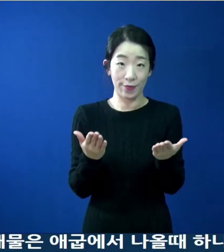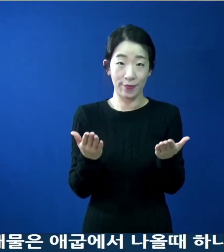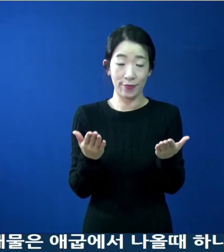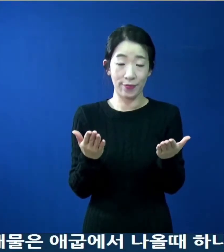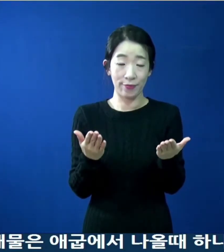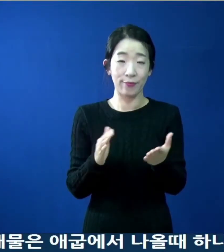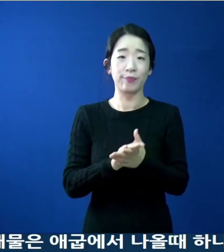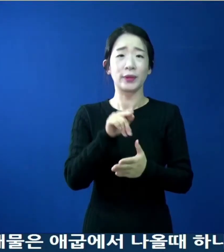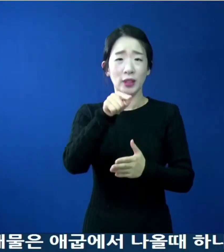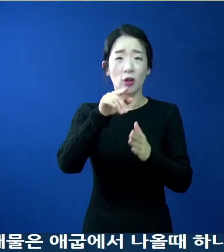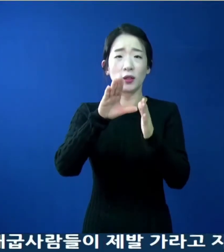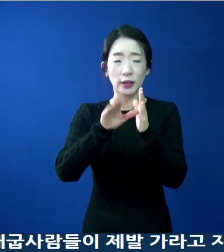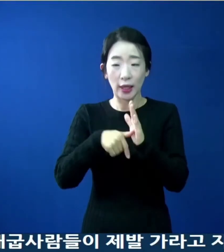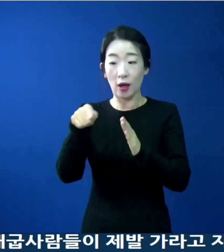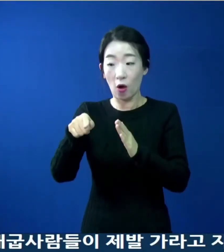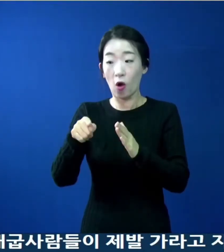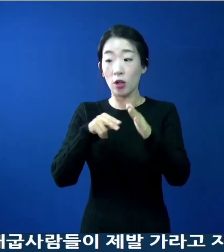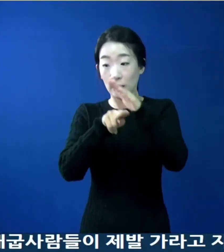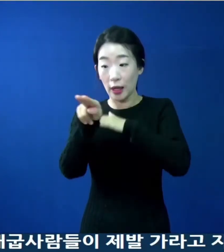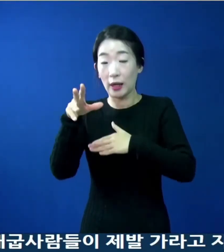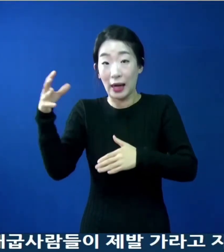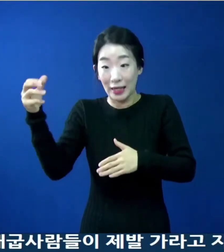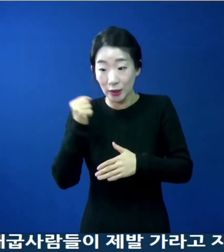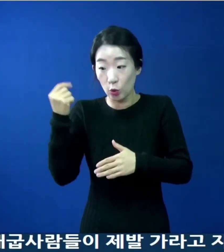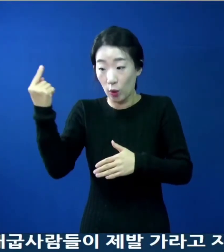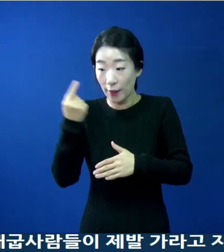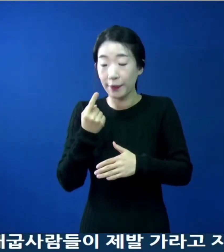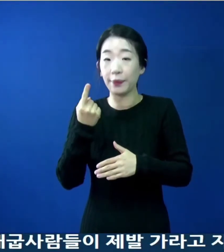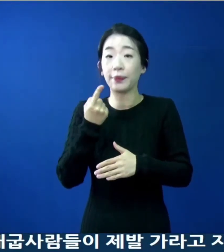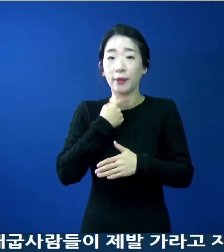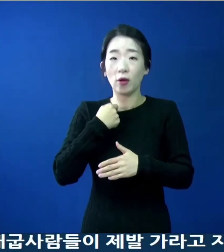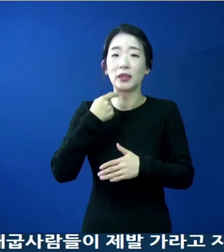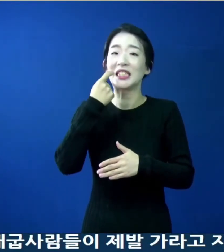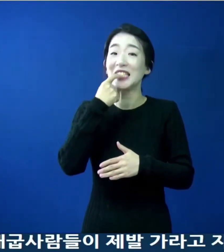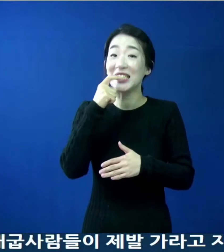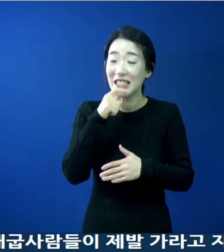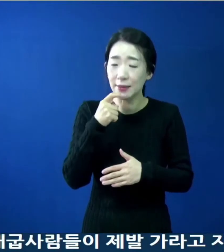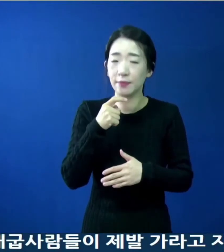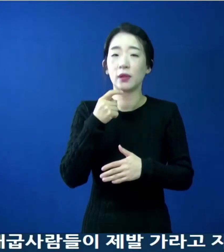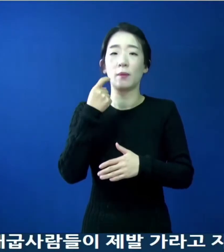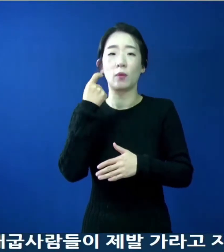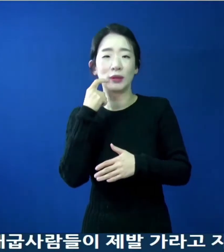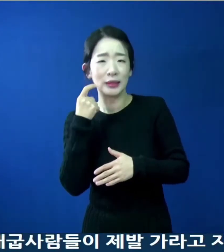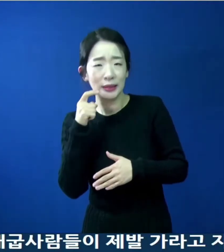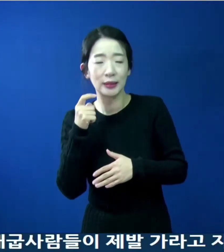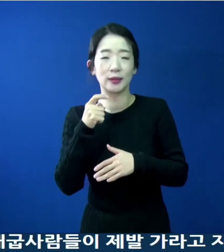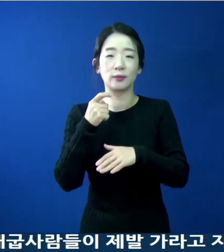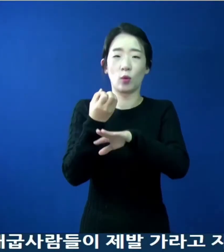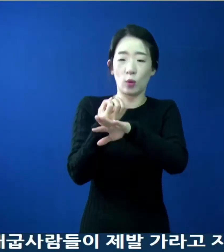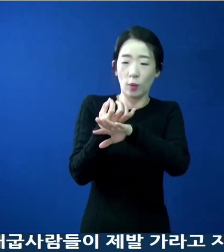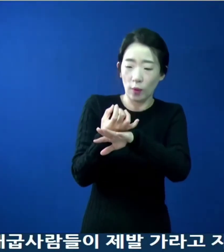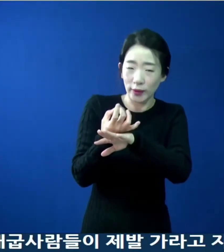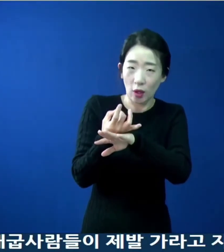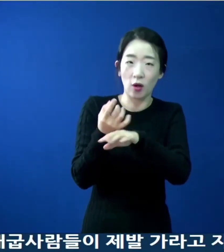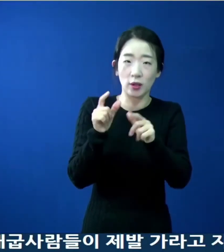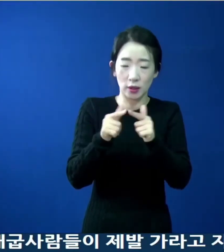그런 하나님의 선물을 가지고 금송아지를 만들었는데, 이제 금송아지에 대해서 우리가 잘 알고